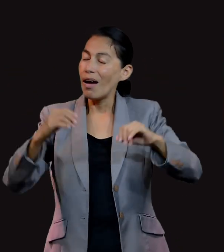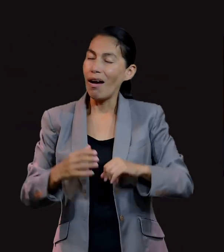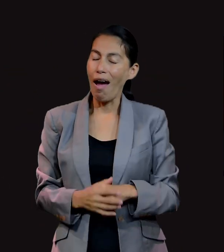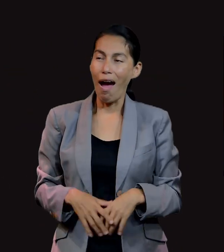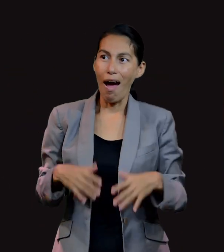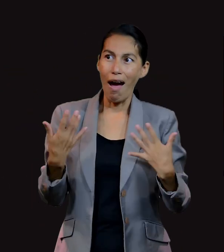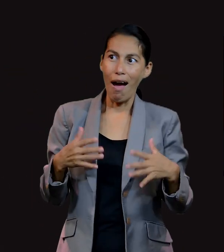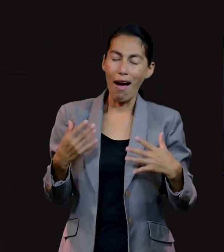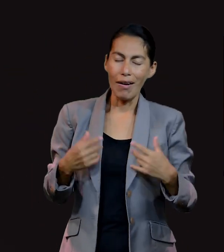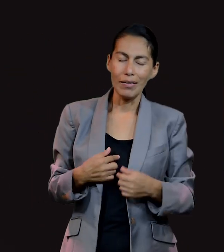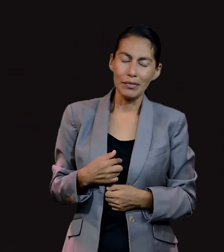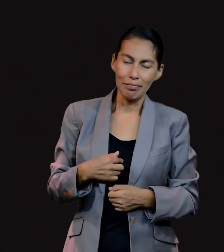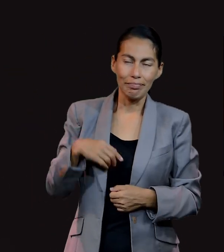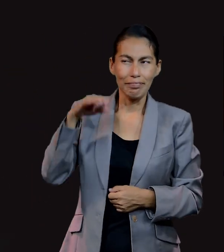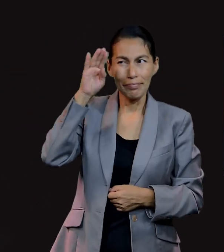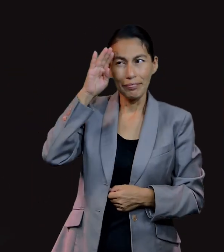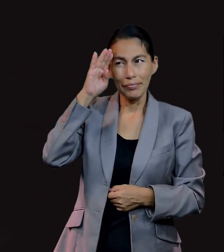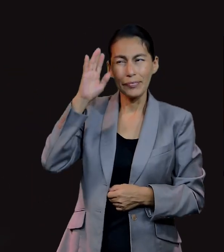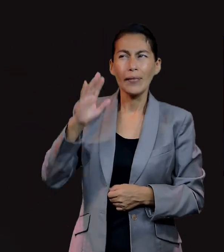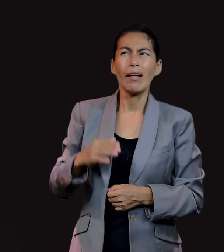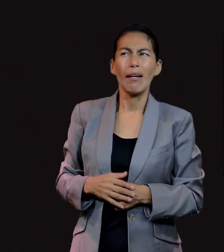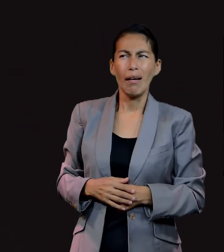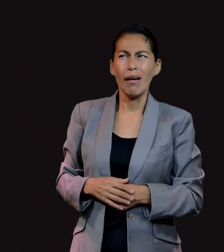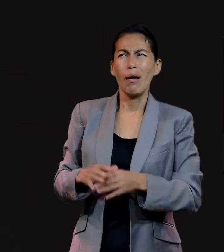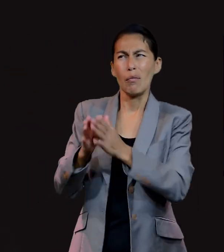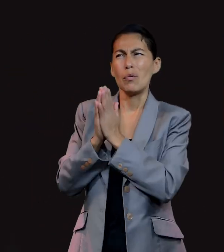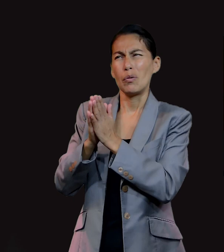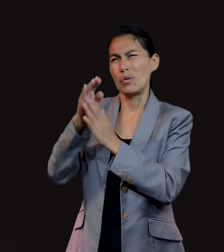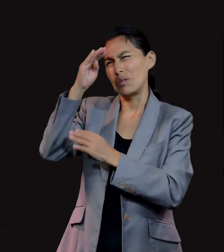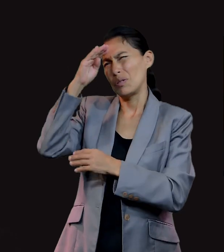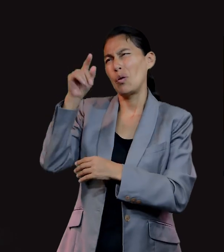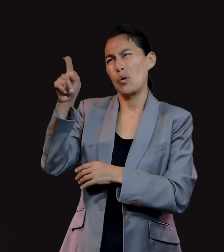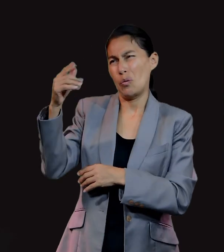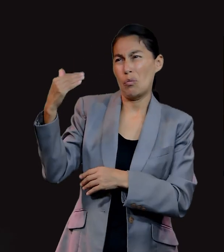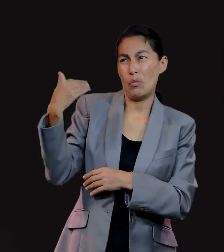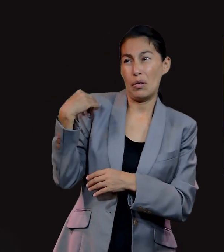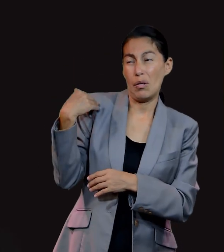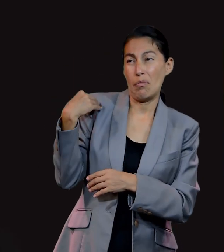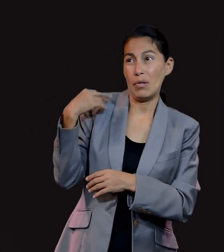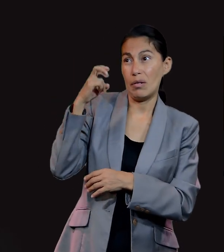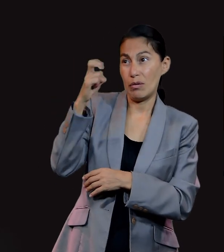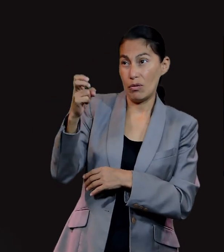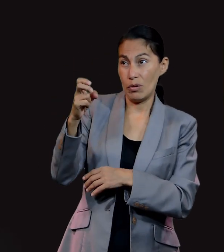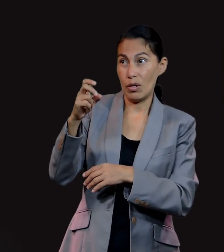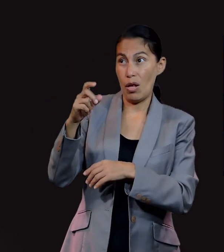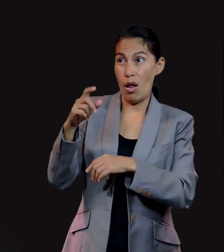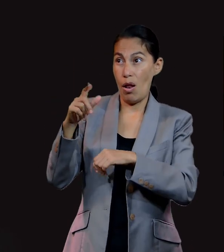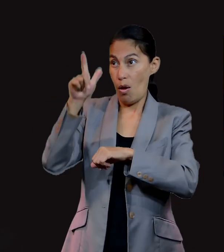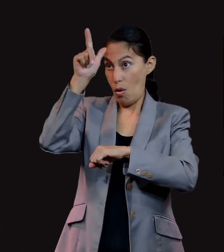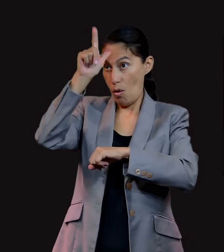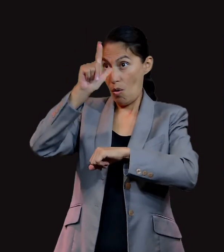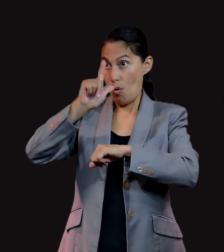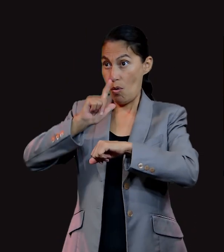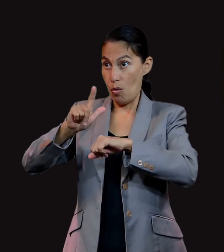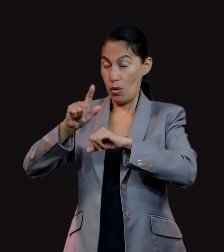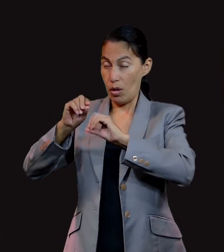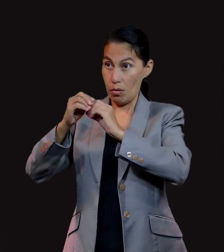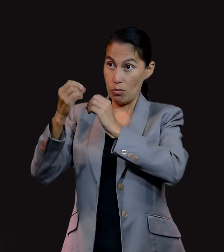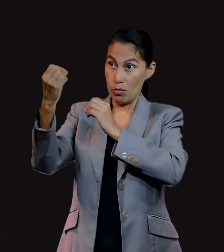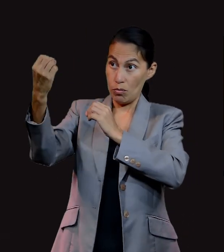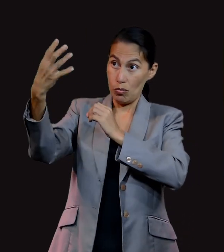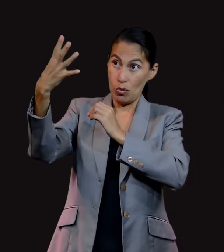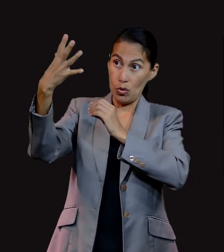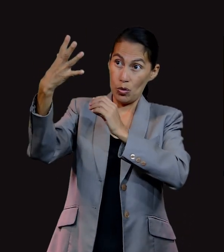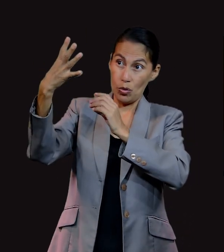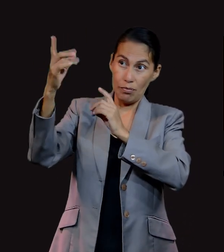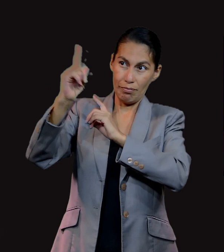que se revierta que pueda ver nuevamente como estaba y entonces bueno y en efecto se